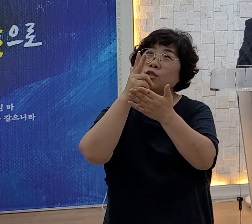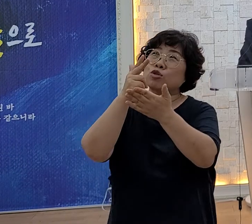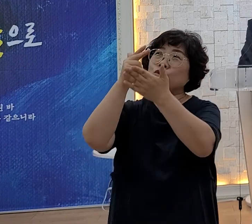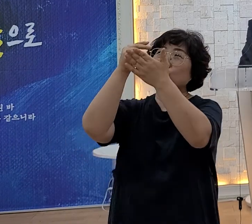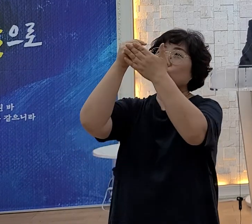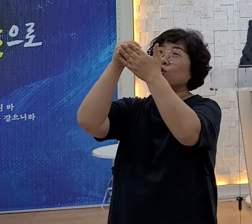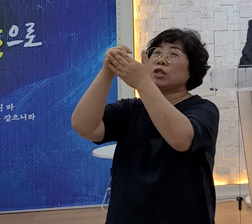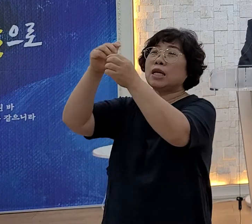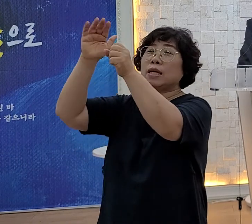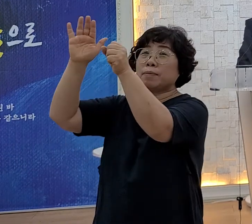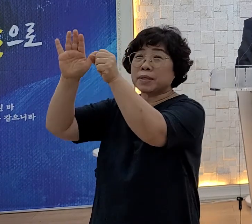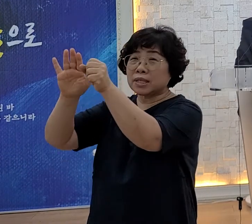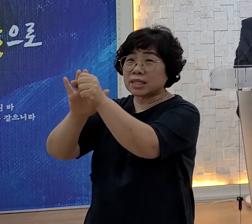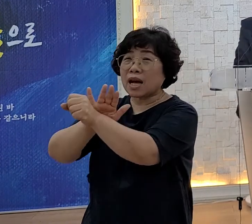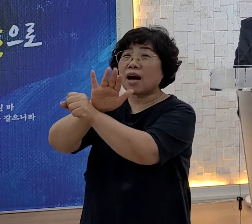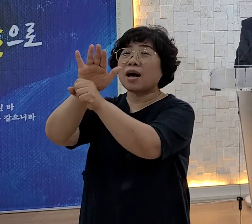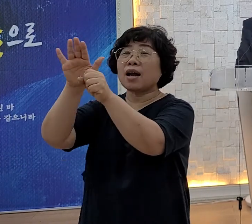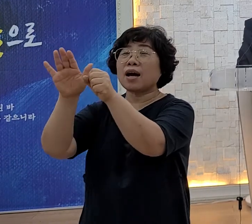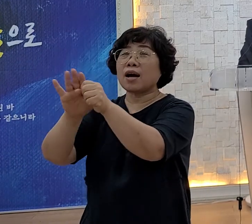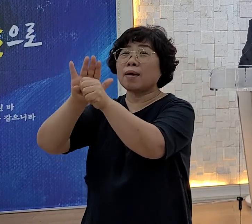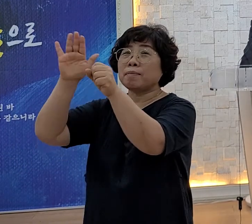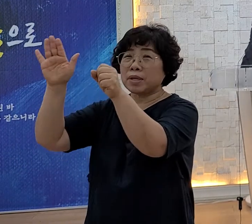내가 주님을